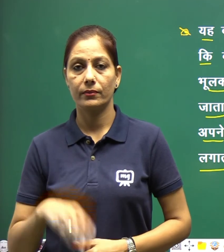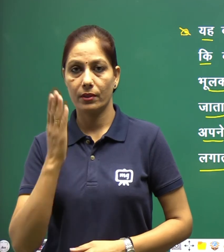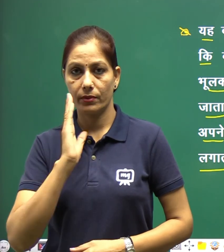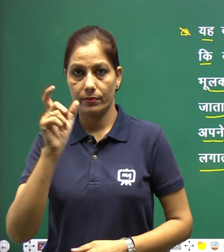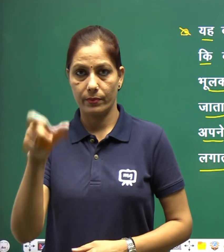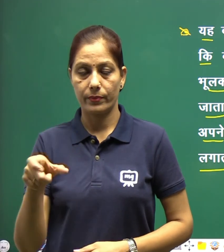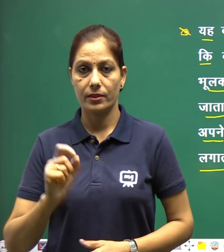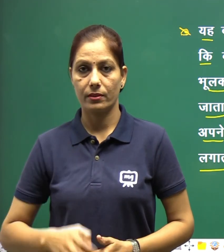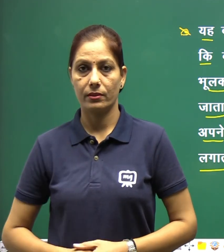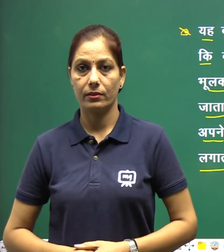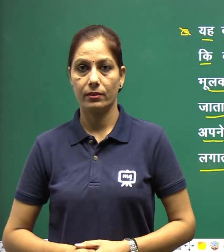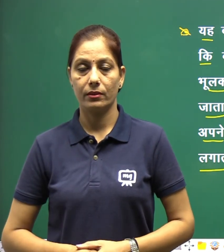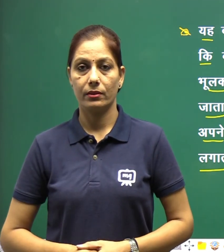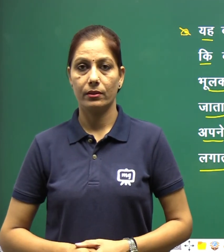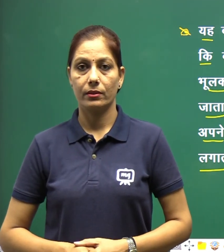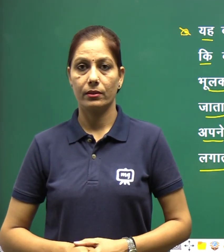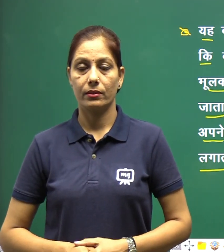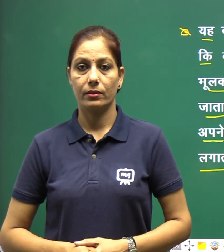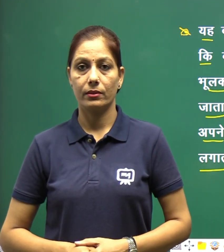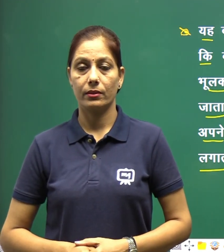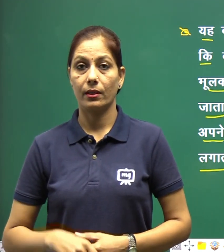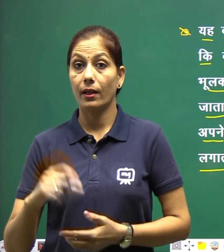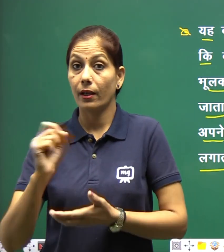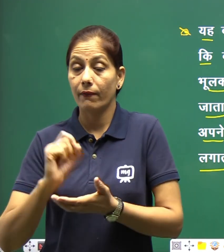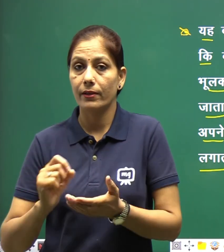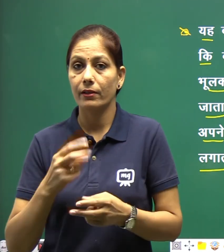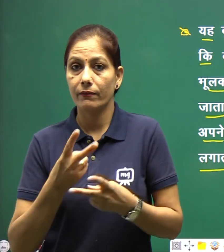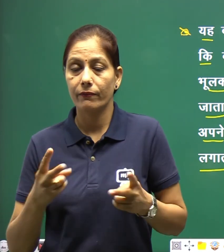ने रचना कर्म की विशेषता बताई है,